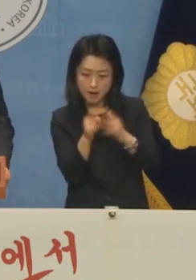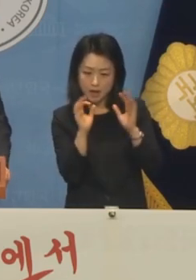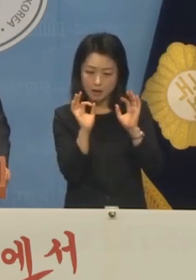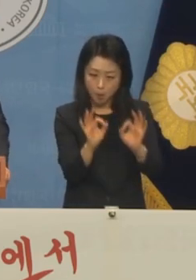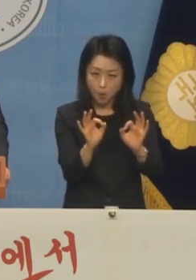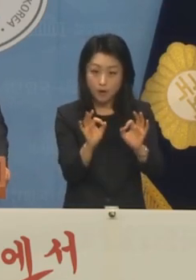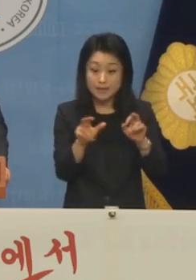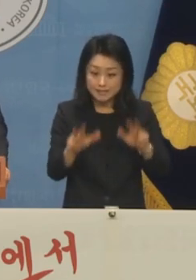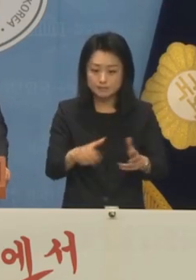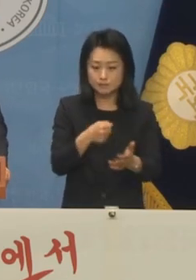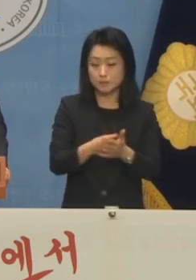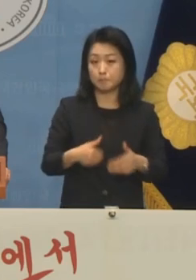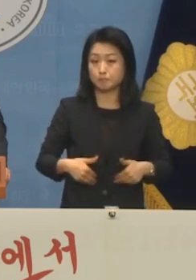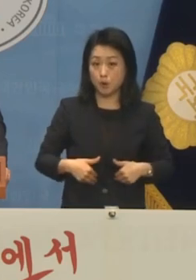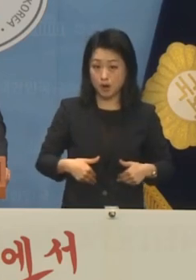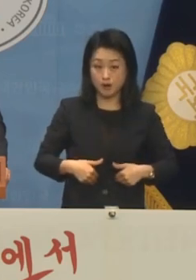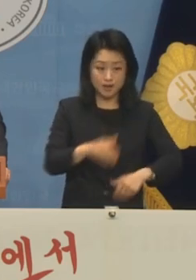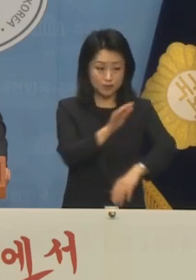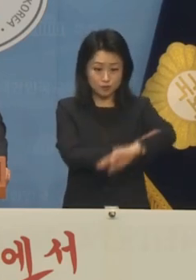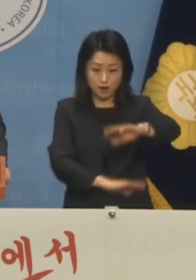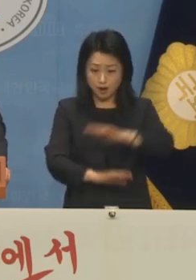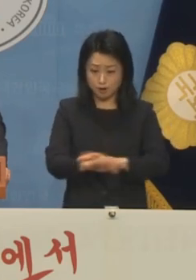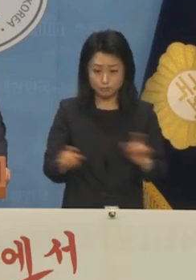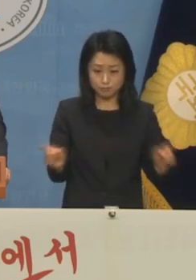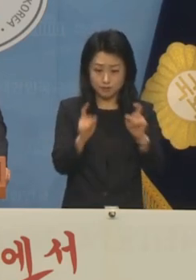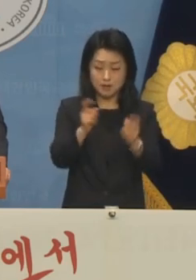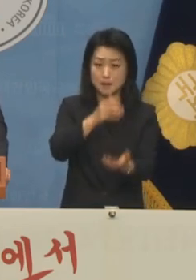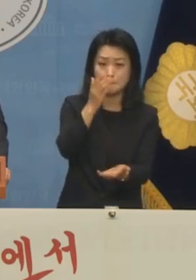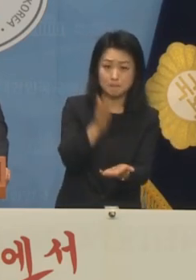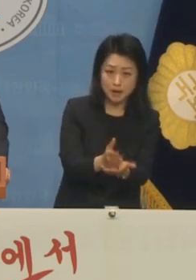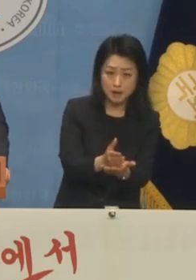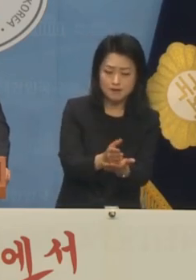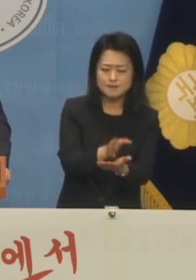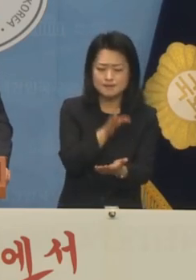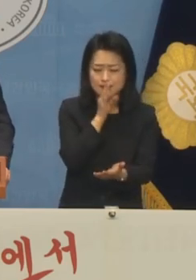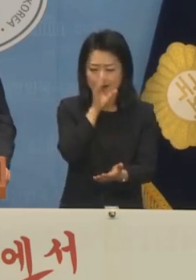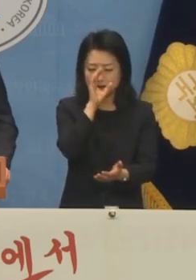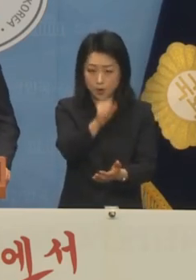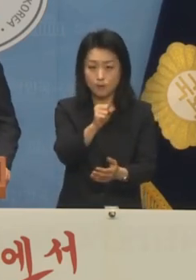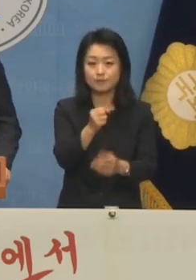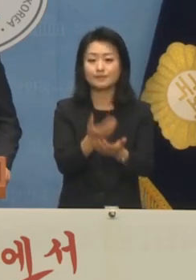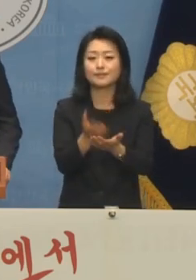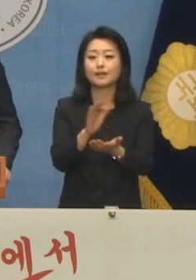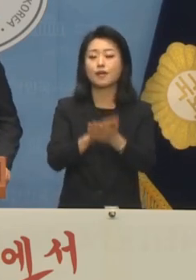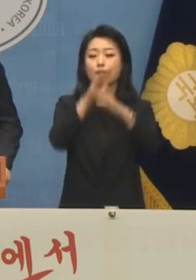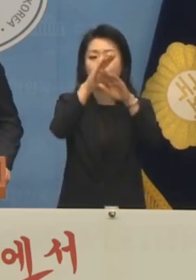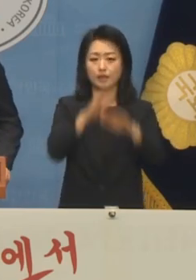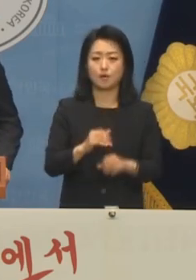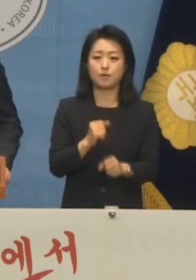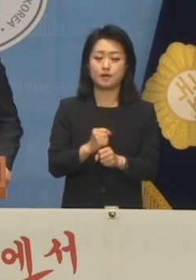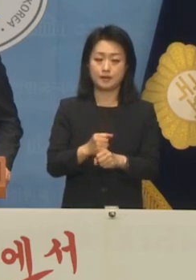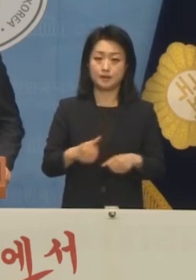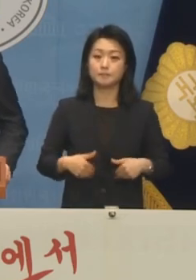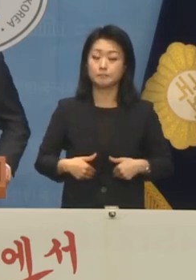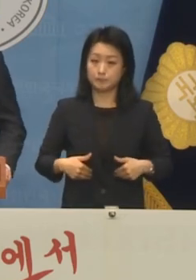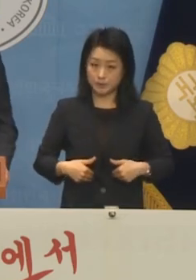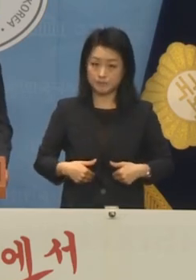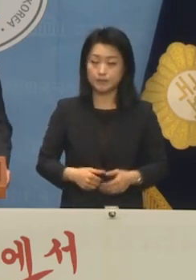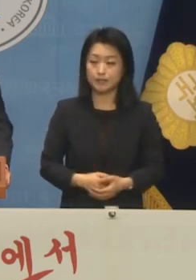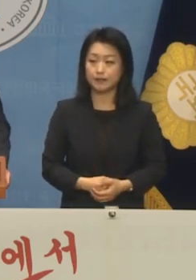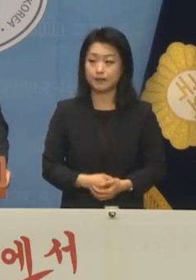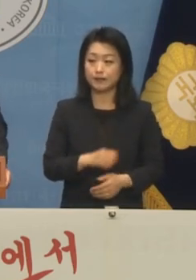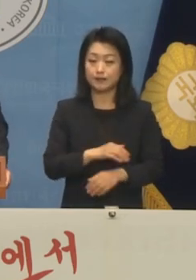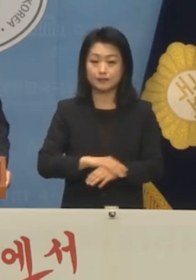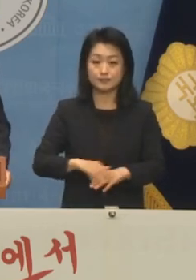이것만이 이념과 수사로부터 자유로운 합리적인 연금개혁안을 도출시킬 수 있습니다.